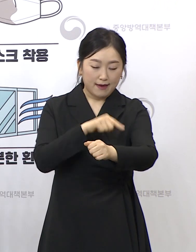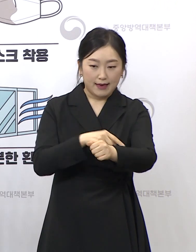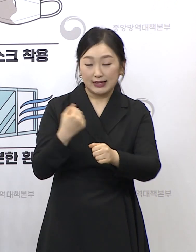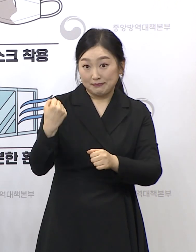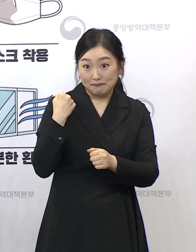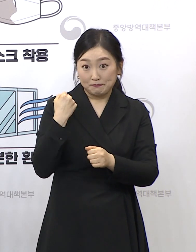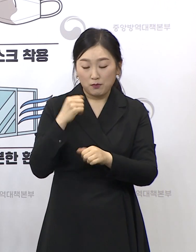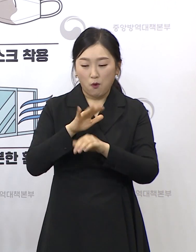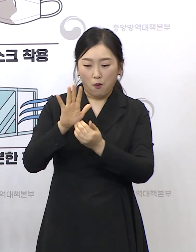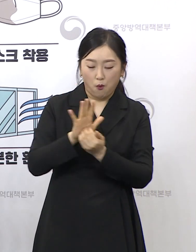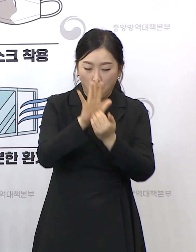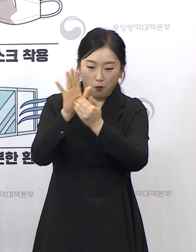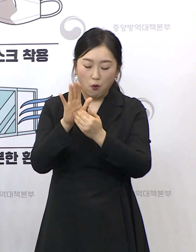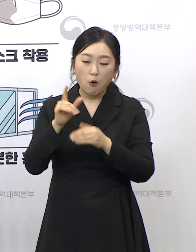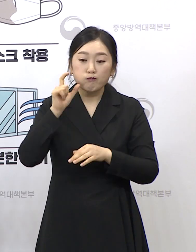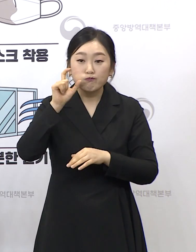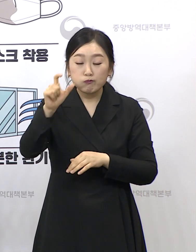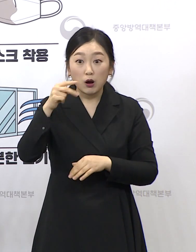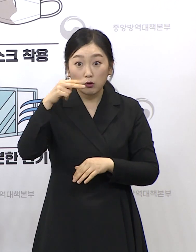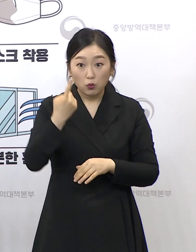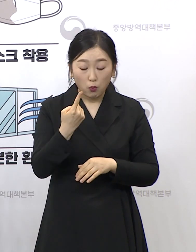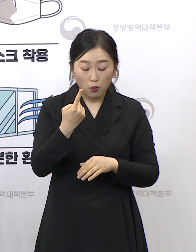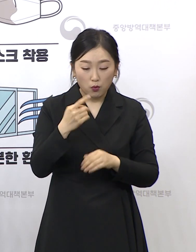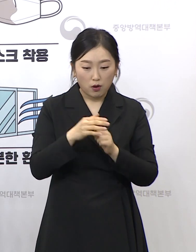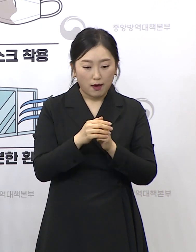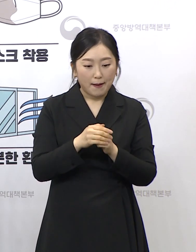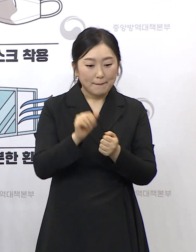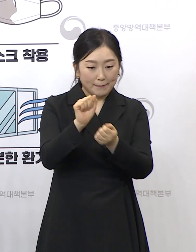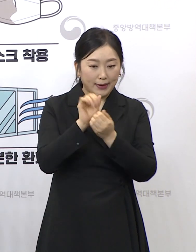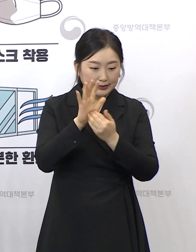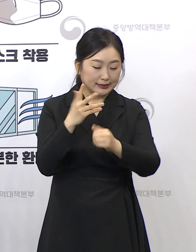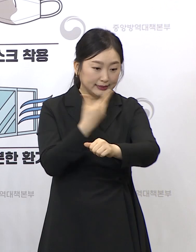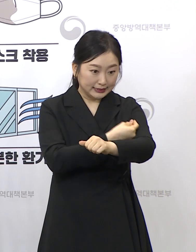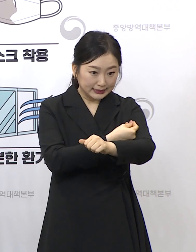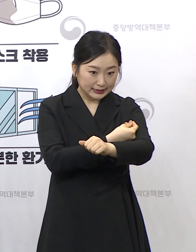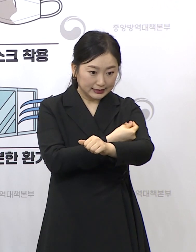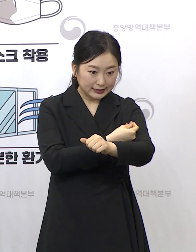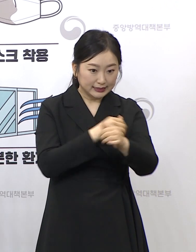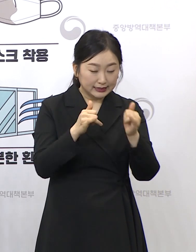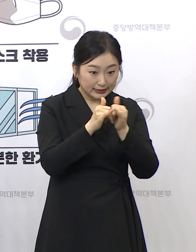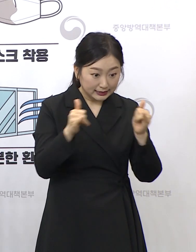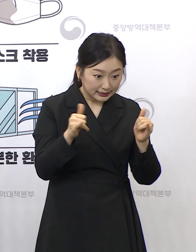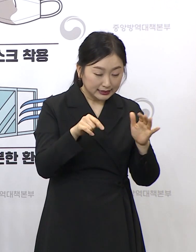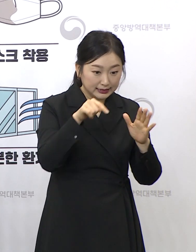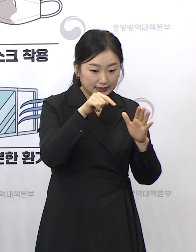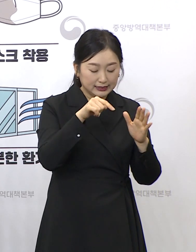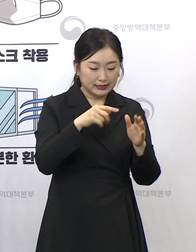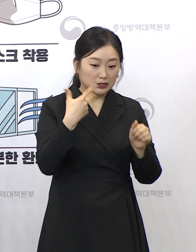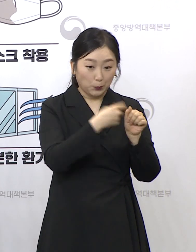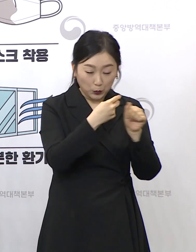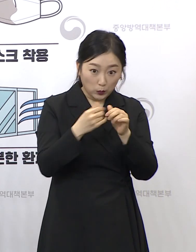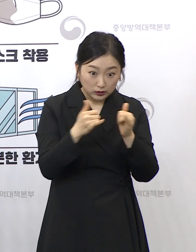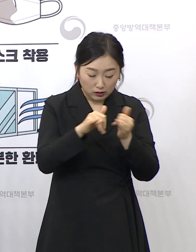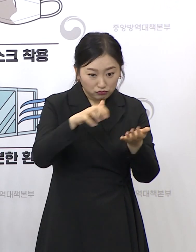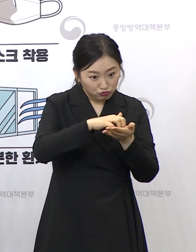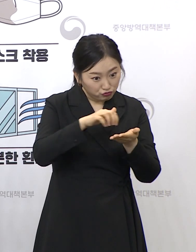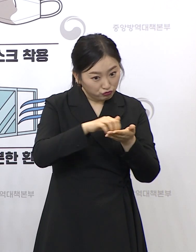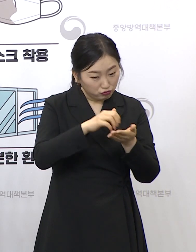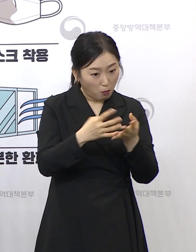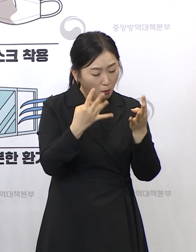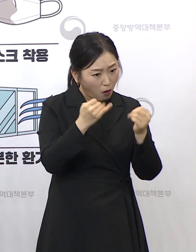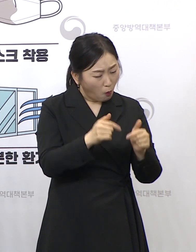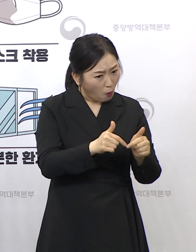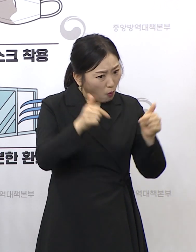접종률이 높아질수록 확진자 중 백신 접종자 비중이 높아지는 것처럼 보일 수 있습니다만 이는 잘못된 것은